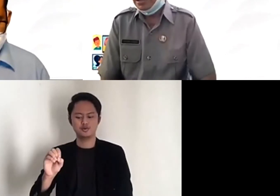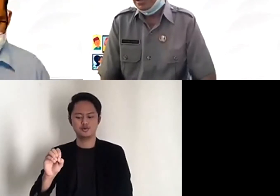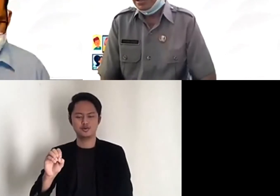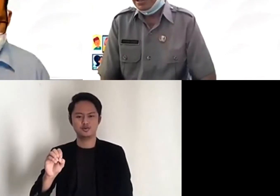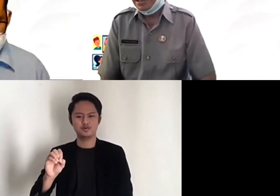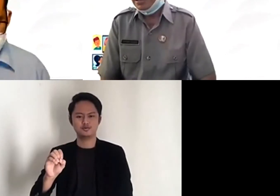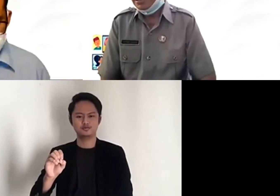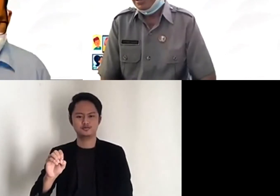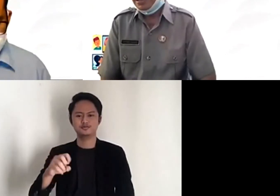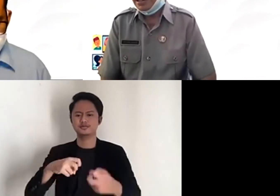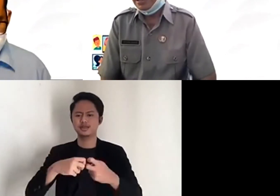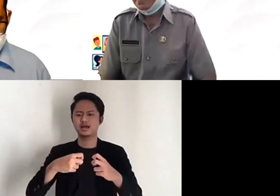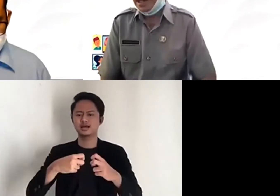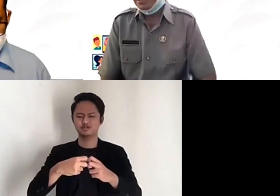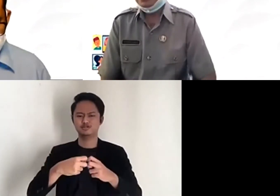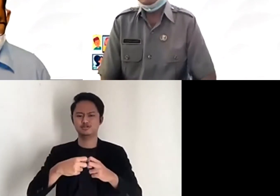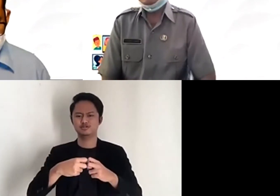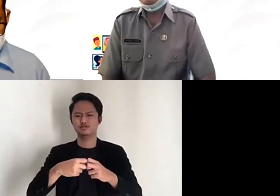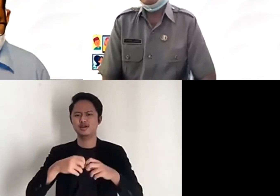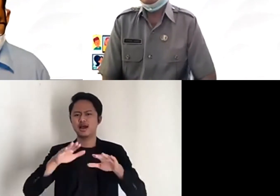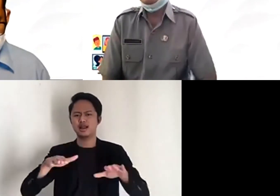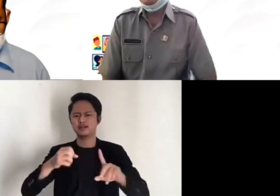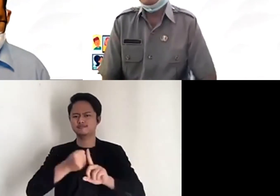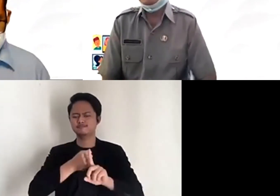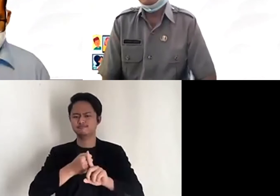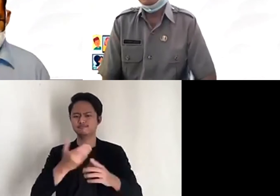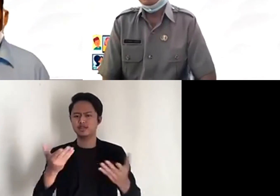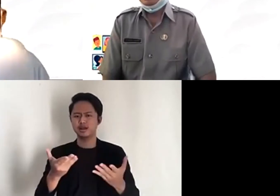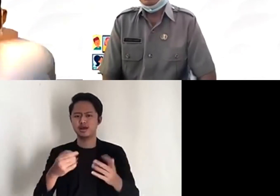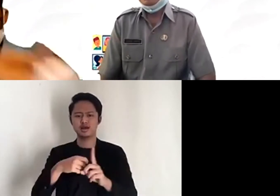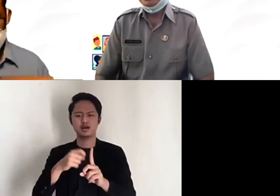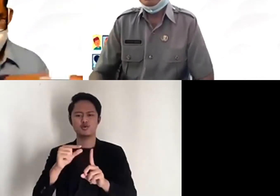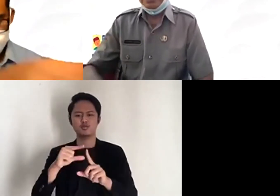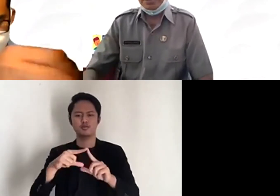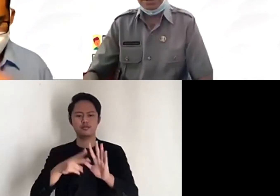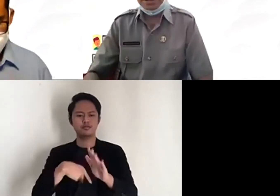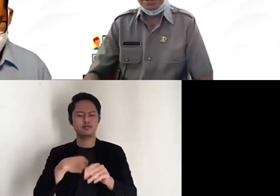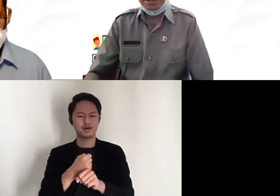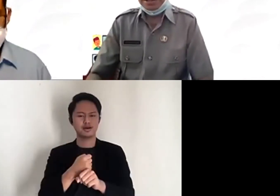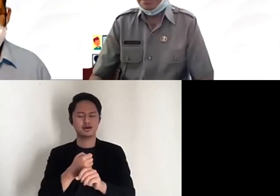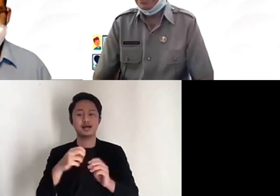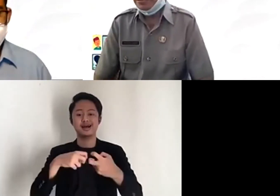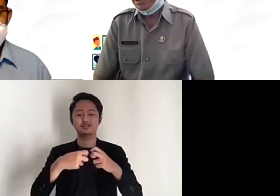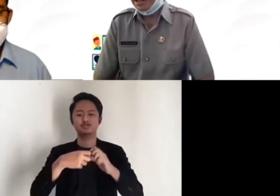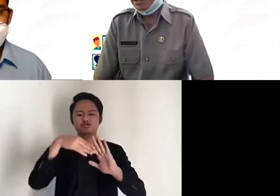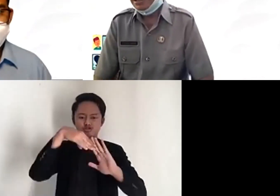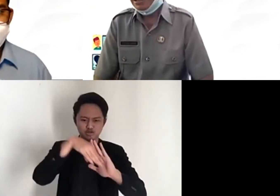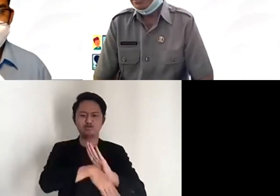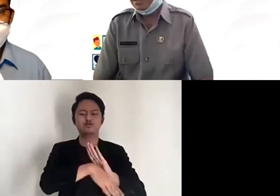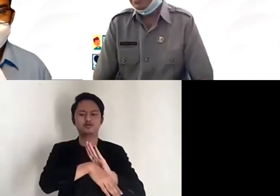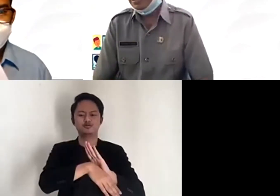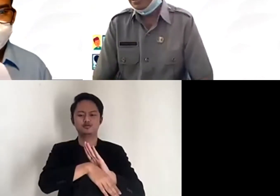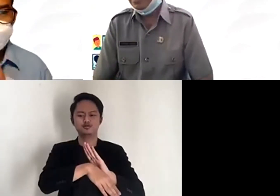kasus kekerasan terhadap anak di Kabupaten Kupang ini dia menurun. Dia menurun